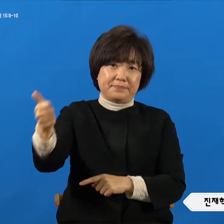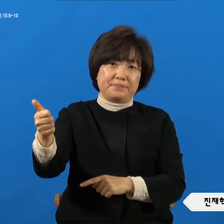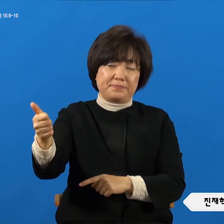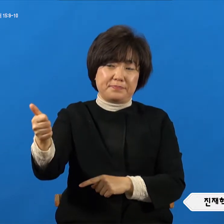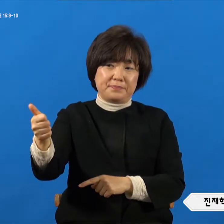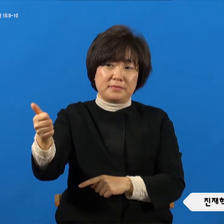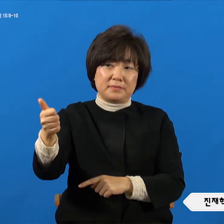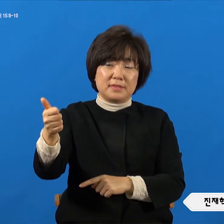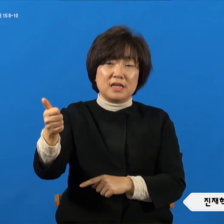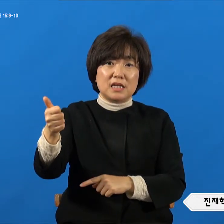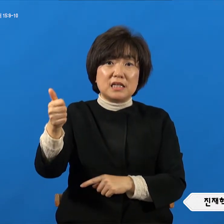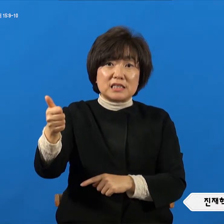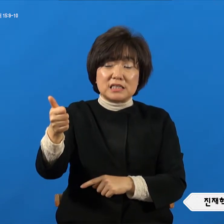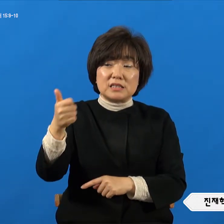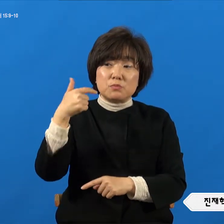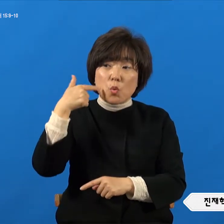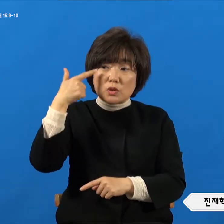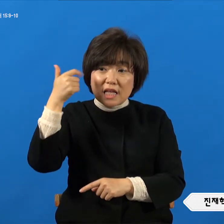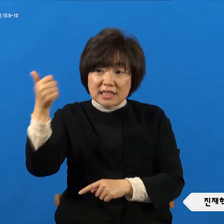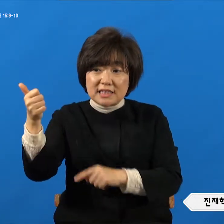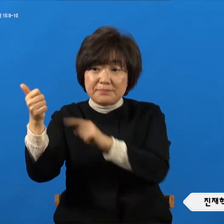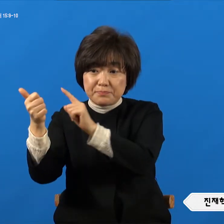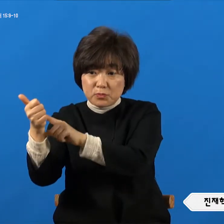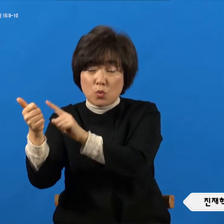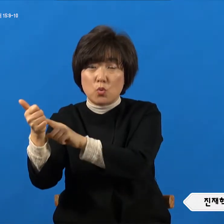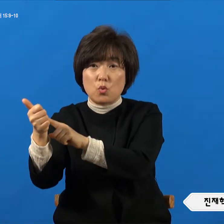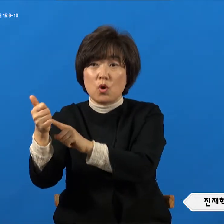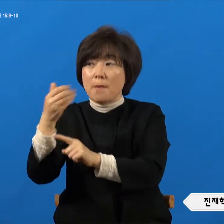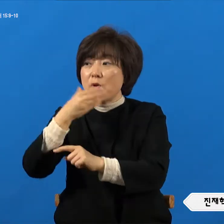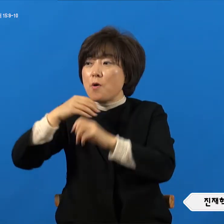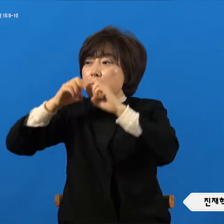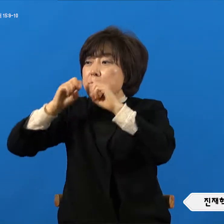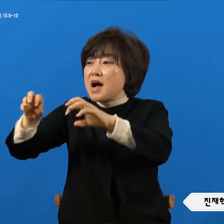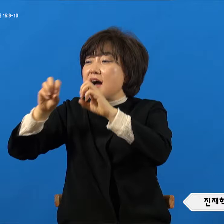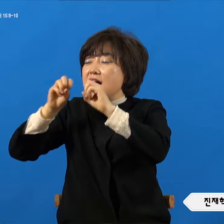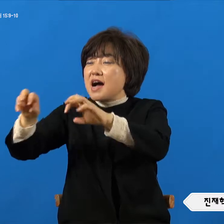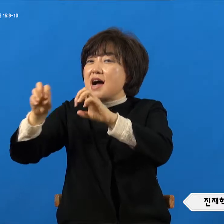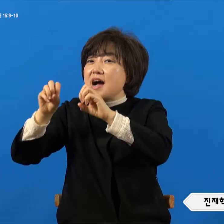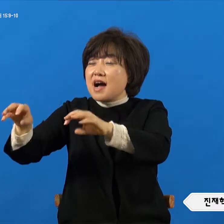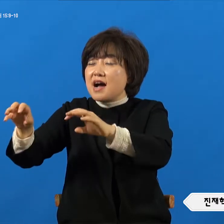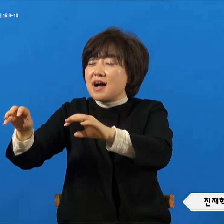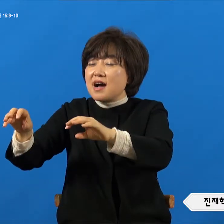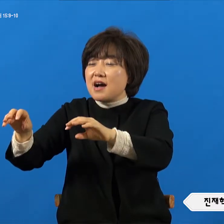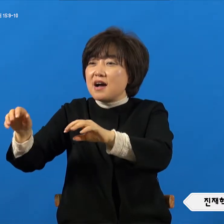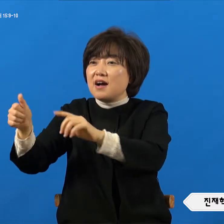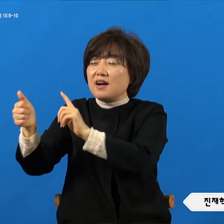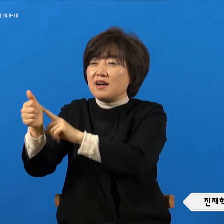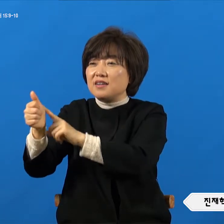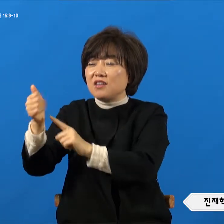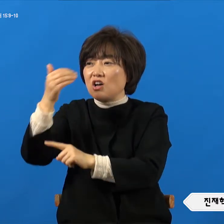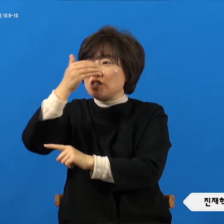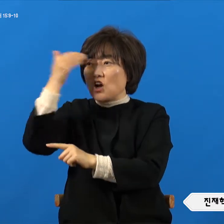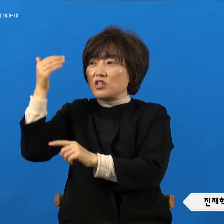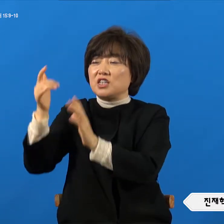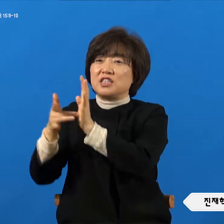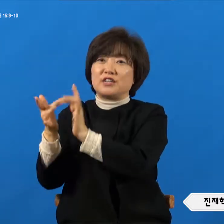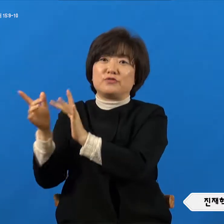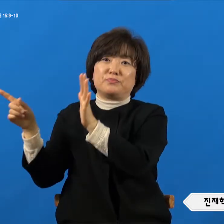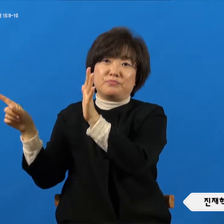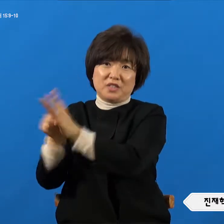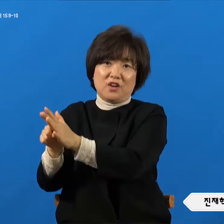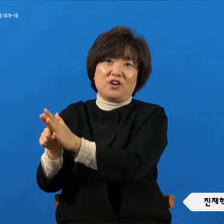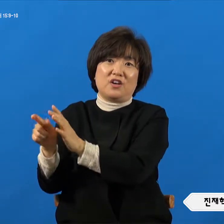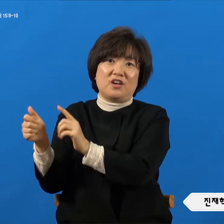햄 목사님의 전도 집회를 통해서 또 한 사람의 청년이 주님 앞에 나옵니다.